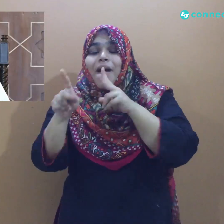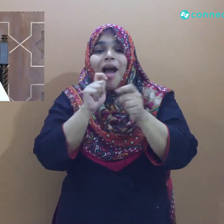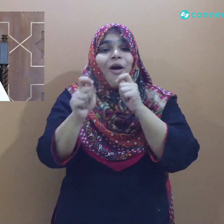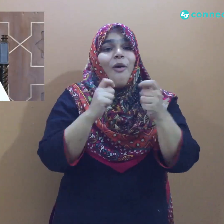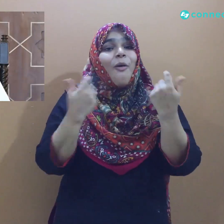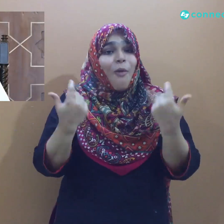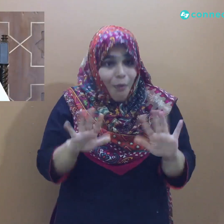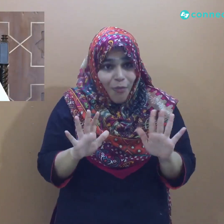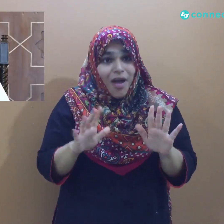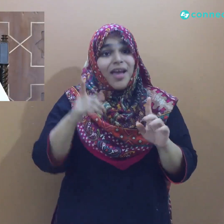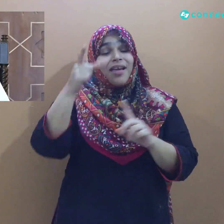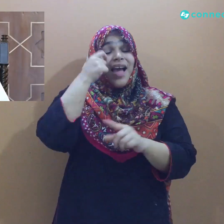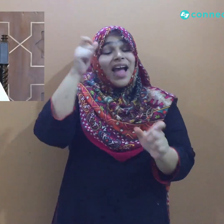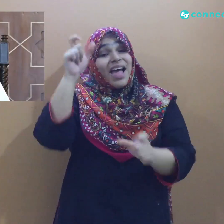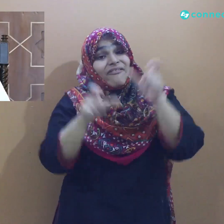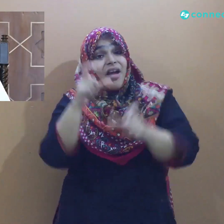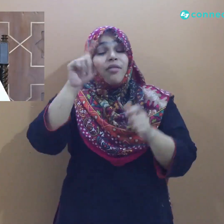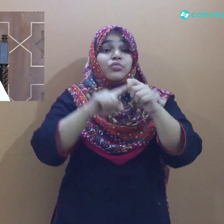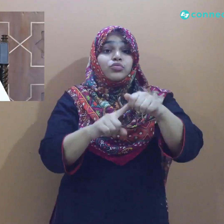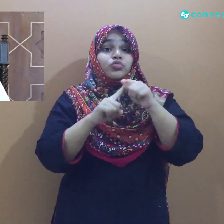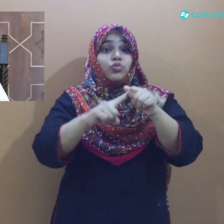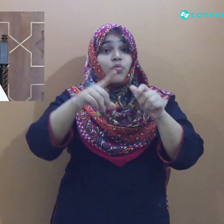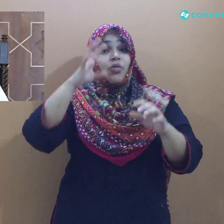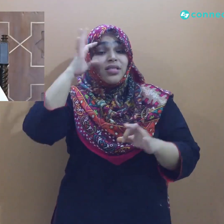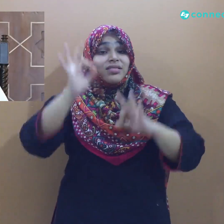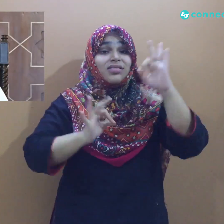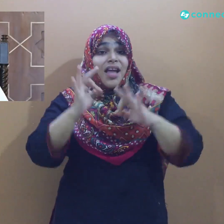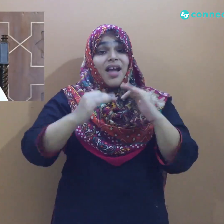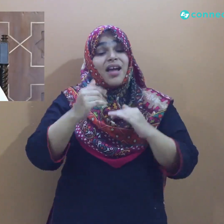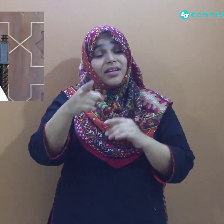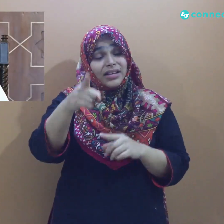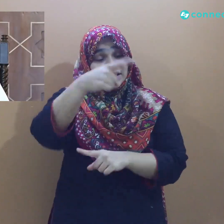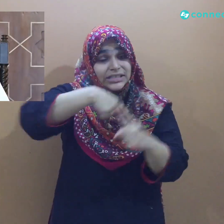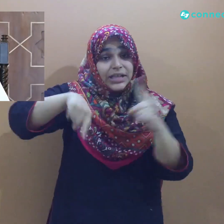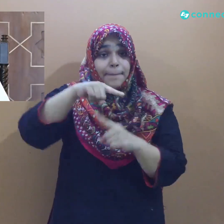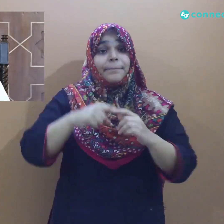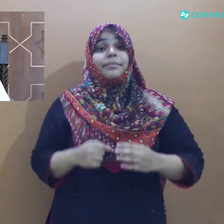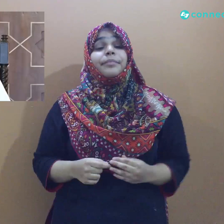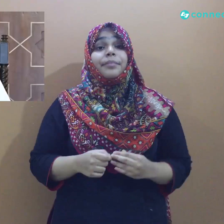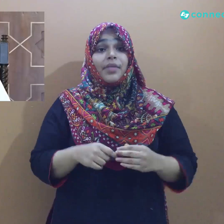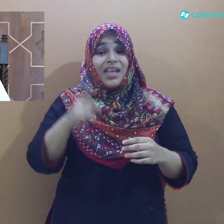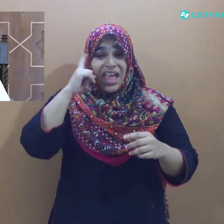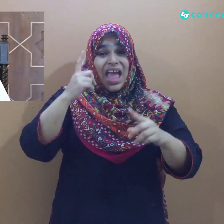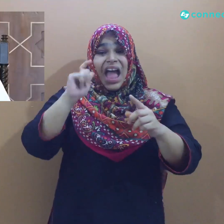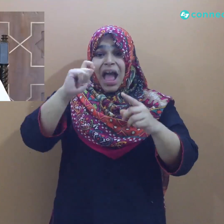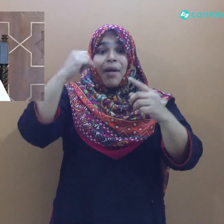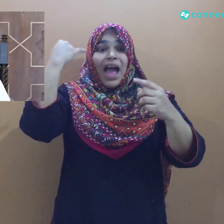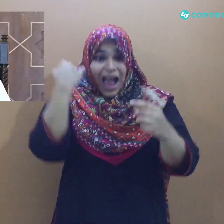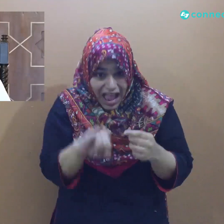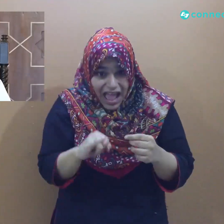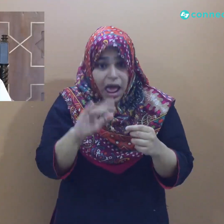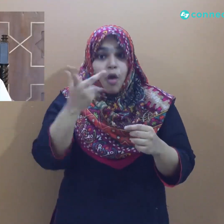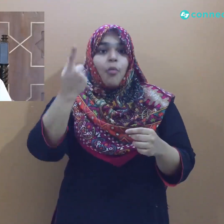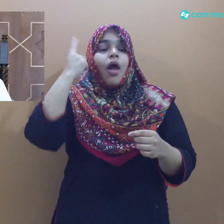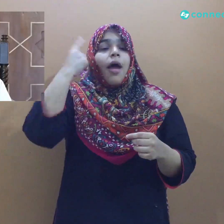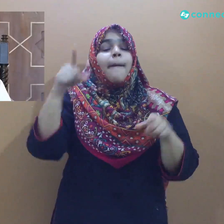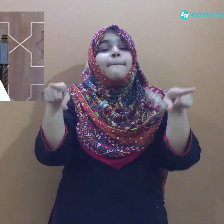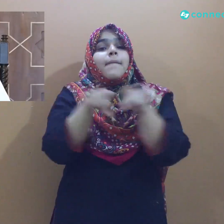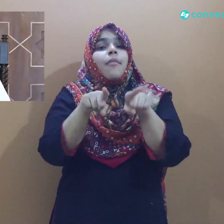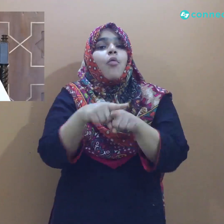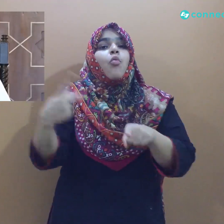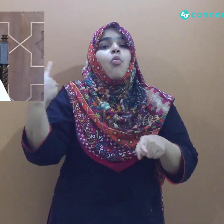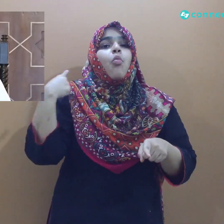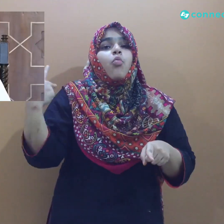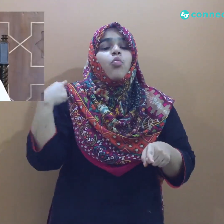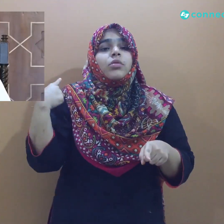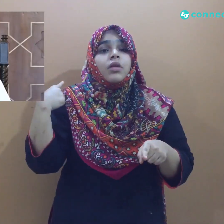درمیان، مشائخ علماء کے درمیان اور حکومت کے درمیان، پھر اس کی خلاف ورزی تو بالکل ایک گناہ سمجھی جائے